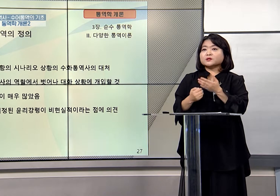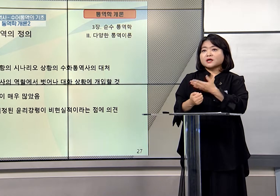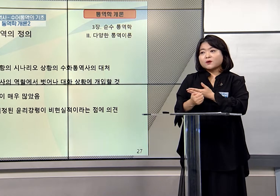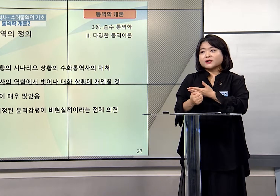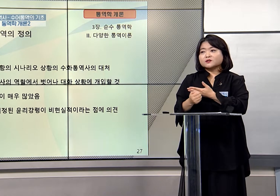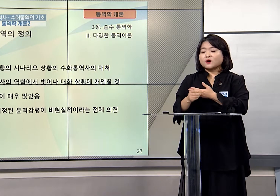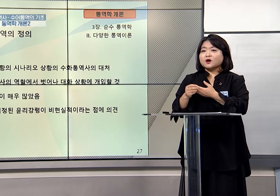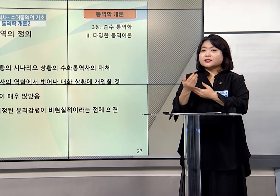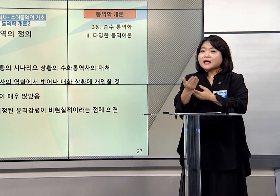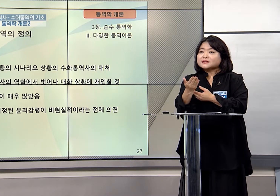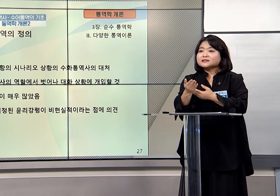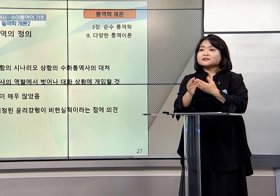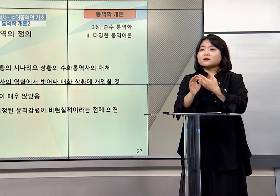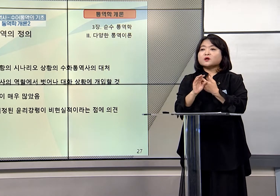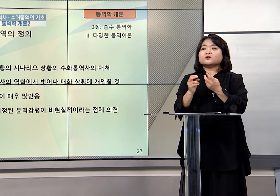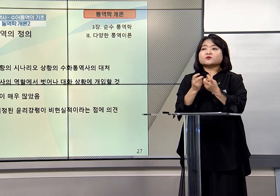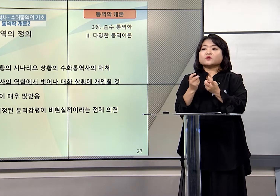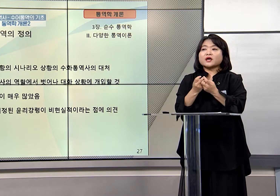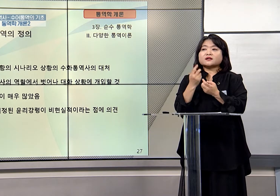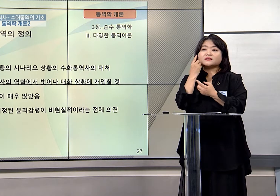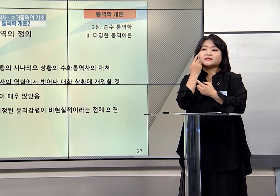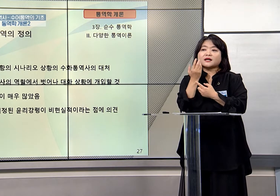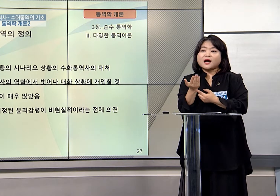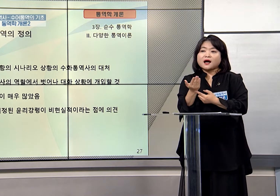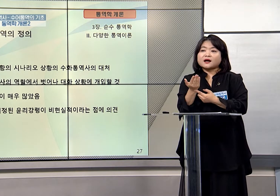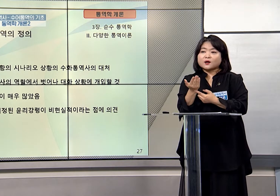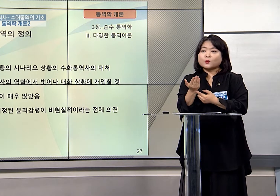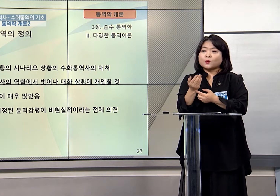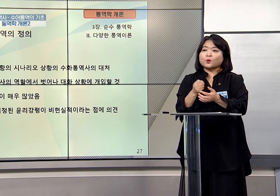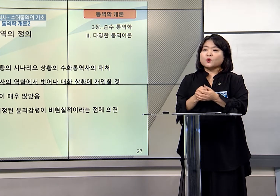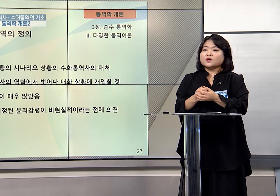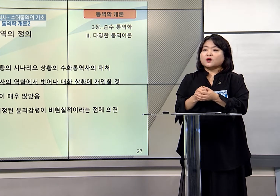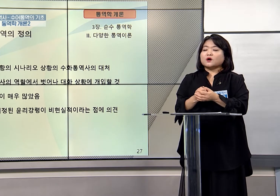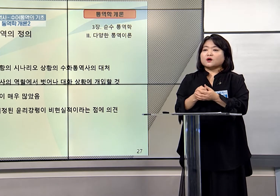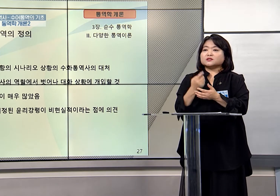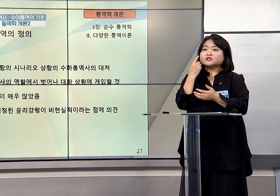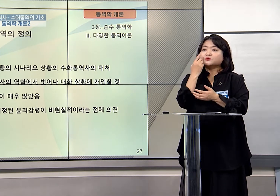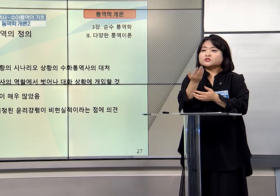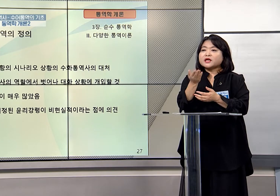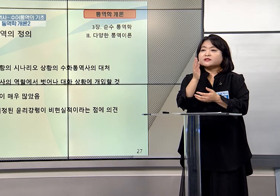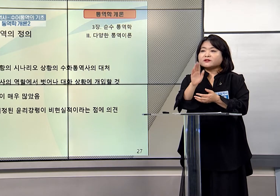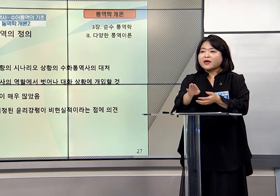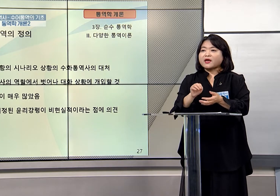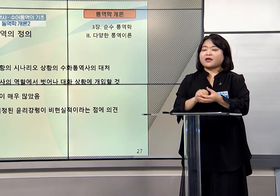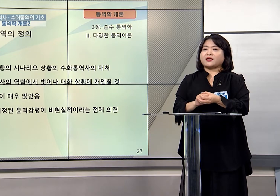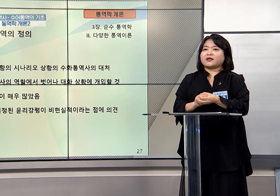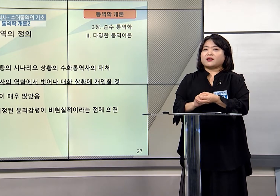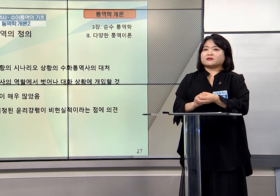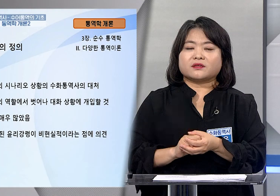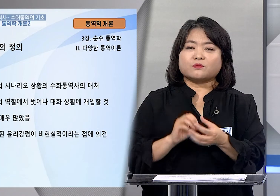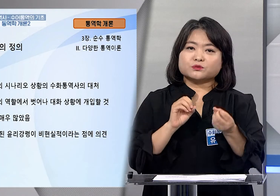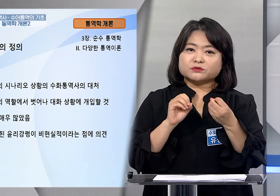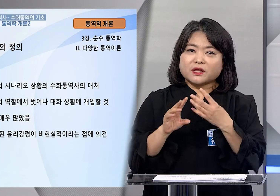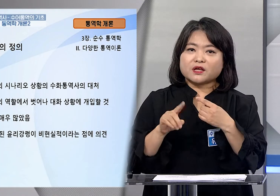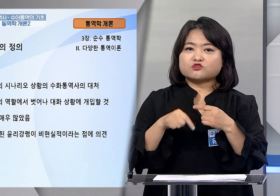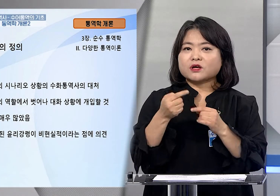이런 상황에서 당신이라면 어떻게 할 것인가 라고 질문을 했는데 대부분의 수화